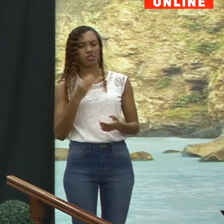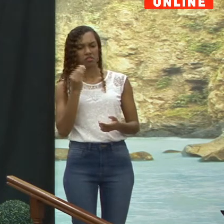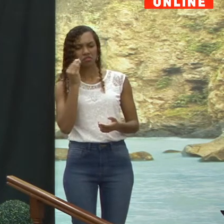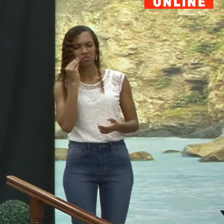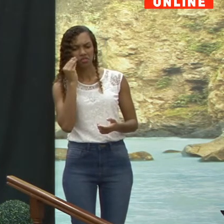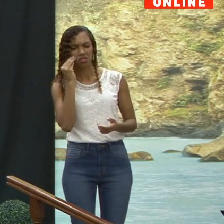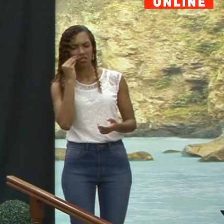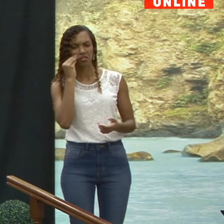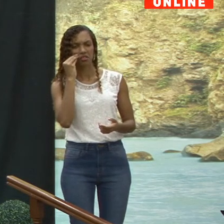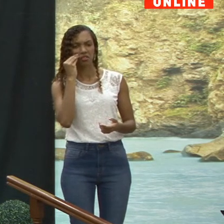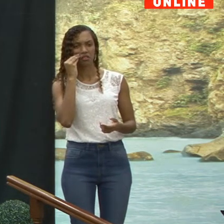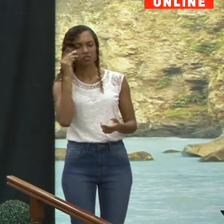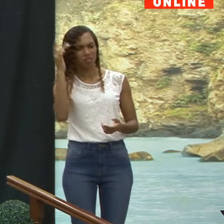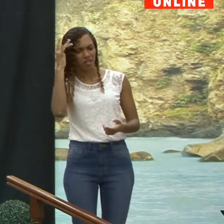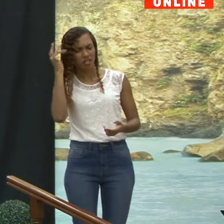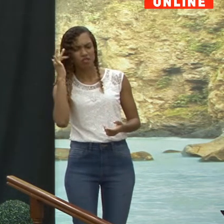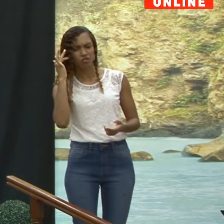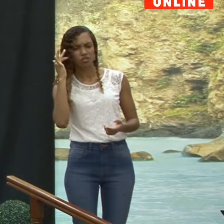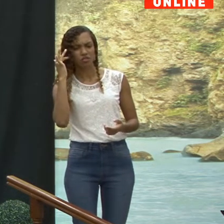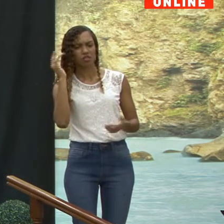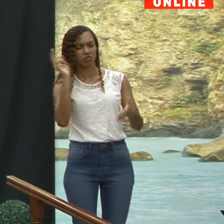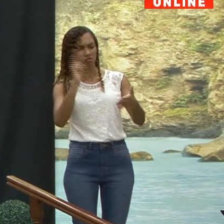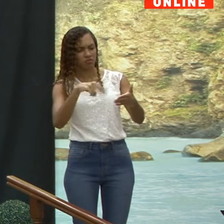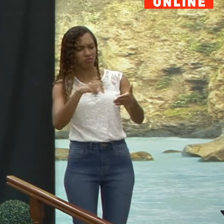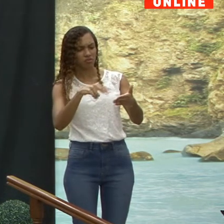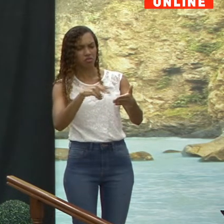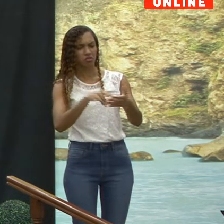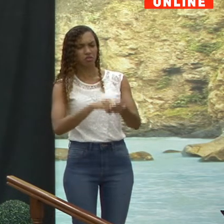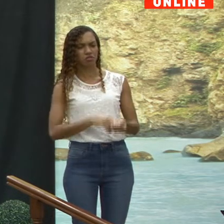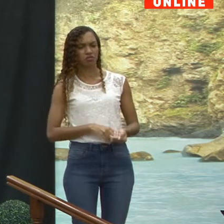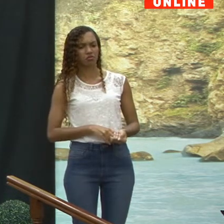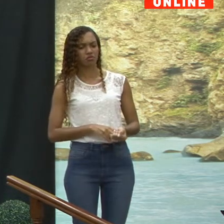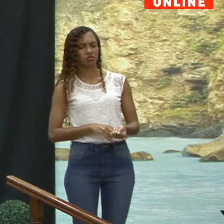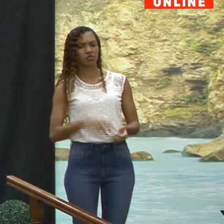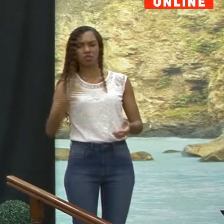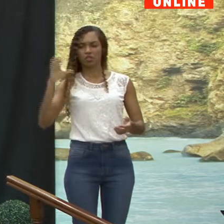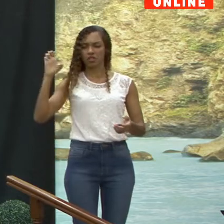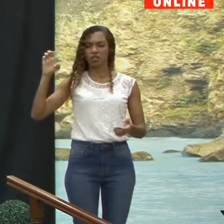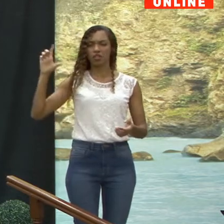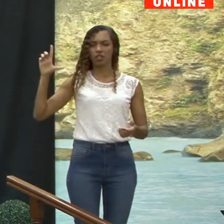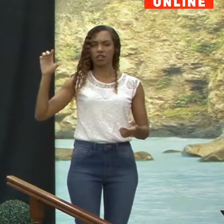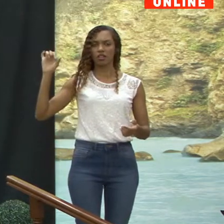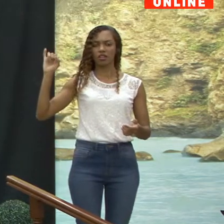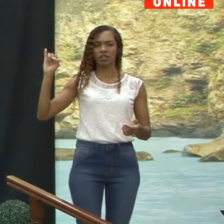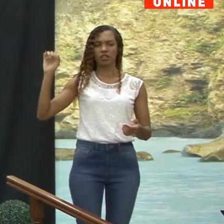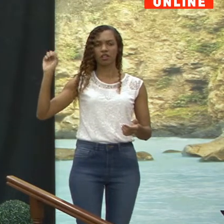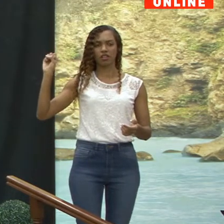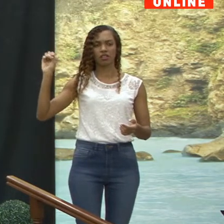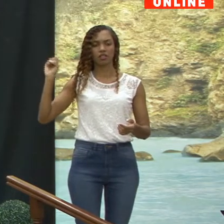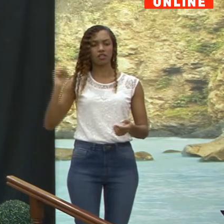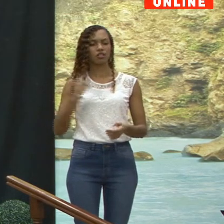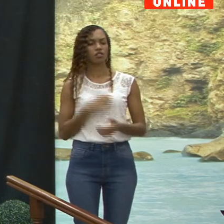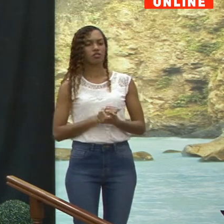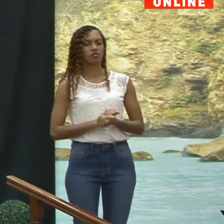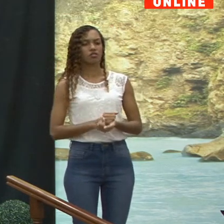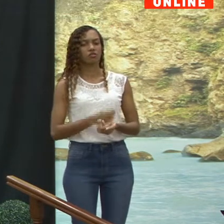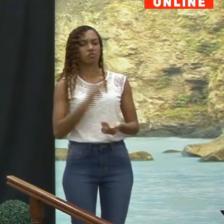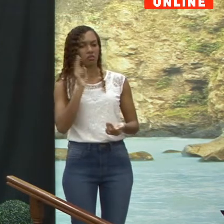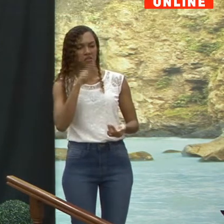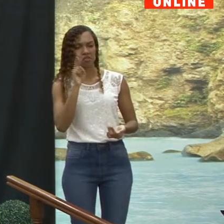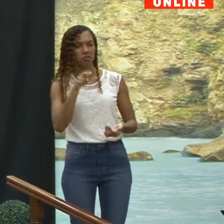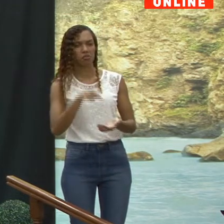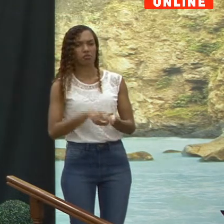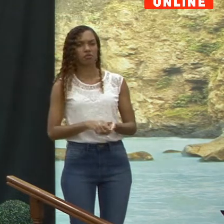apreço um momento sequer em que Elias reclama. Ele não reclamou, de jeito nenhum,